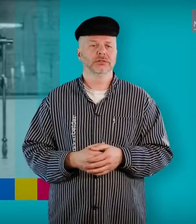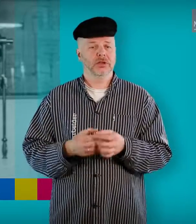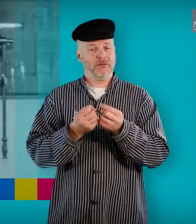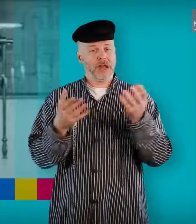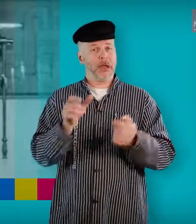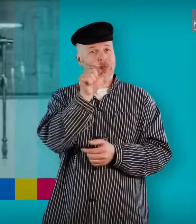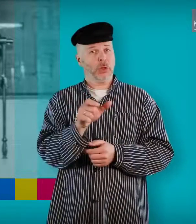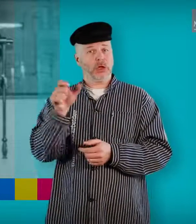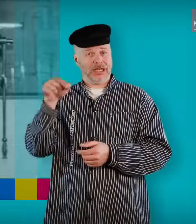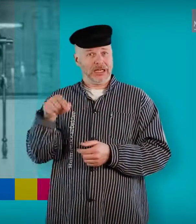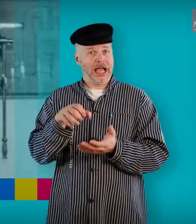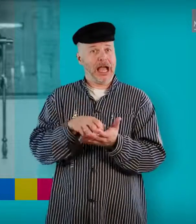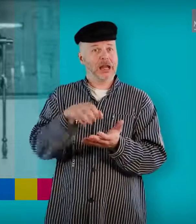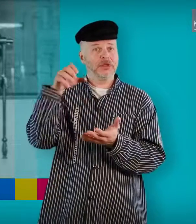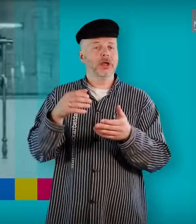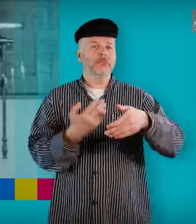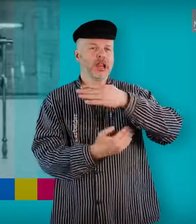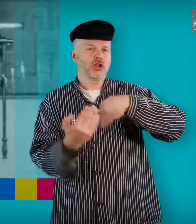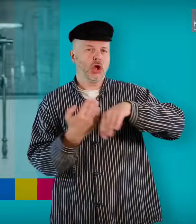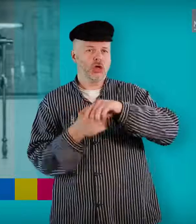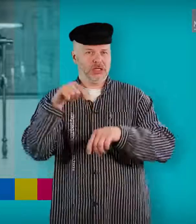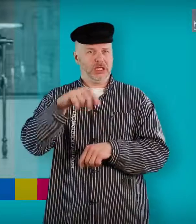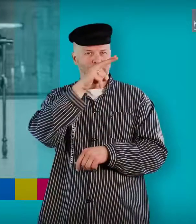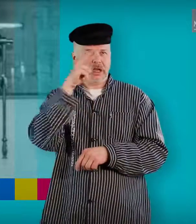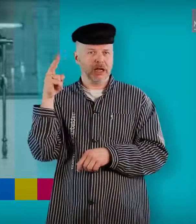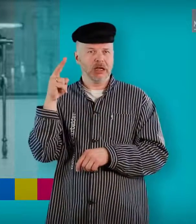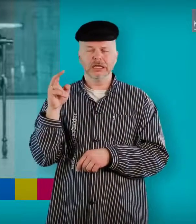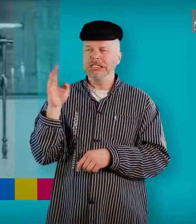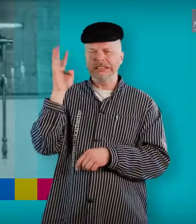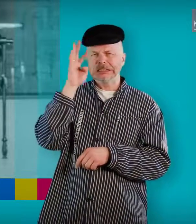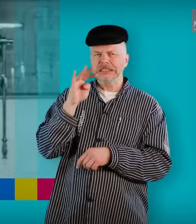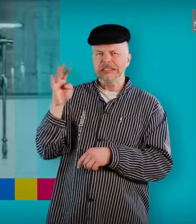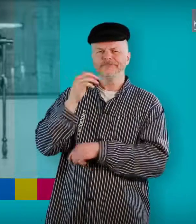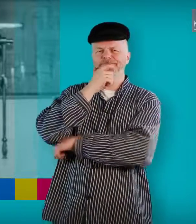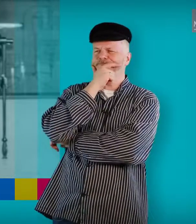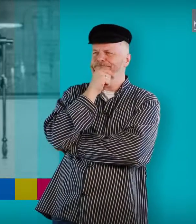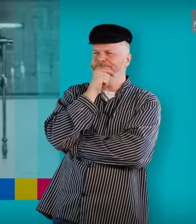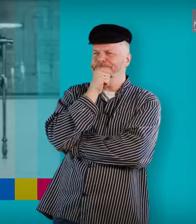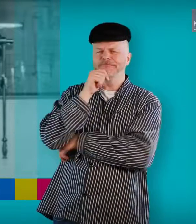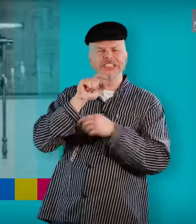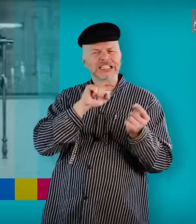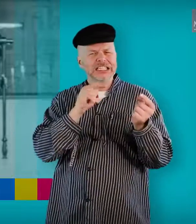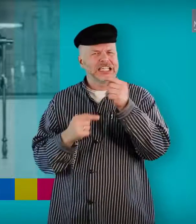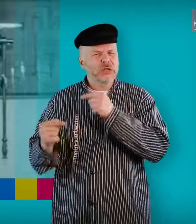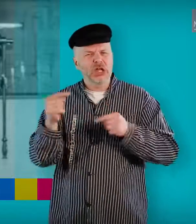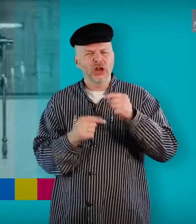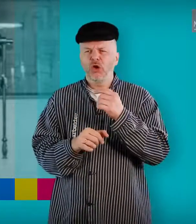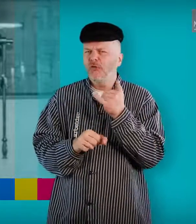Det var flere personer i hermetikkmiljøet her i Stavanger som diskuterte hvordan de kunne